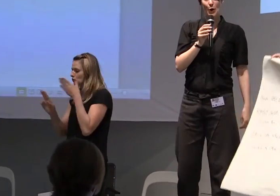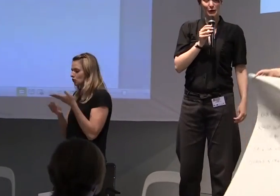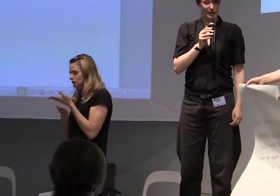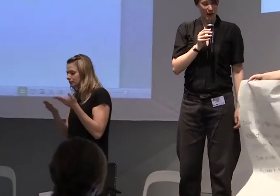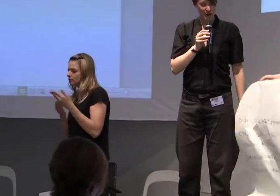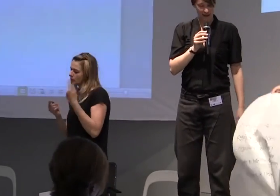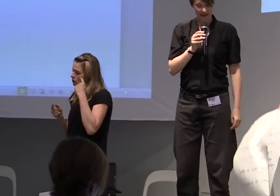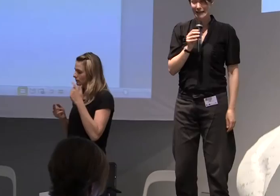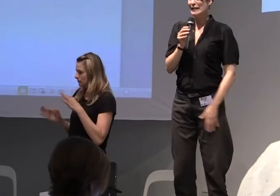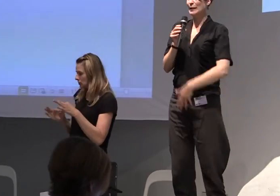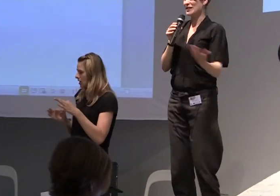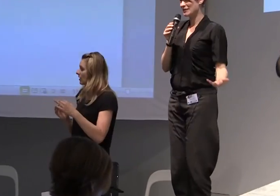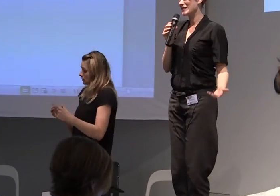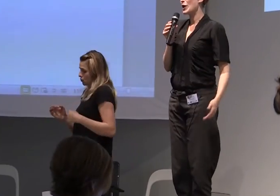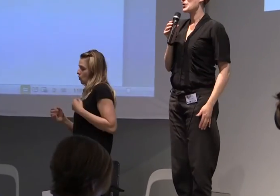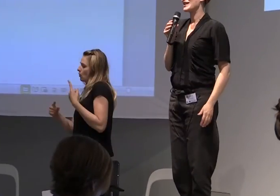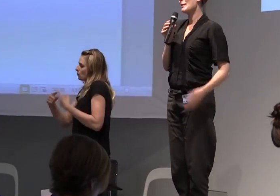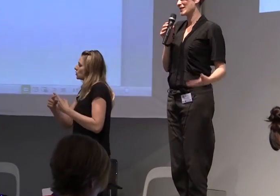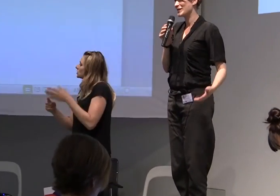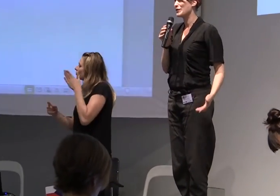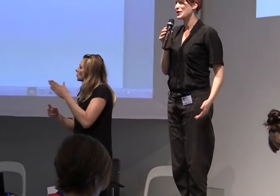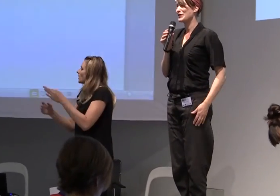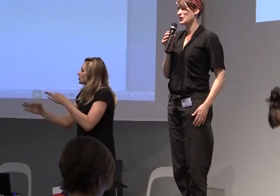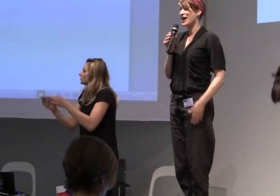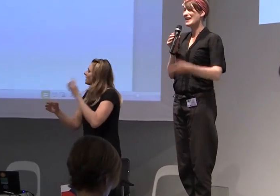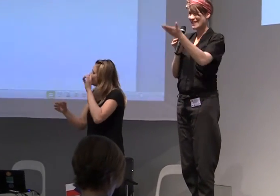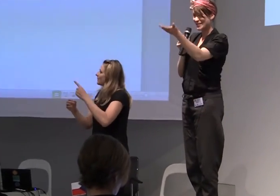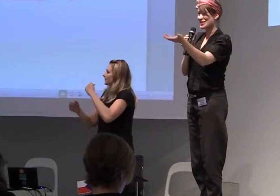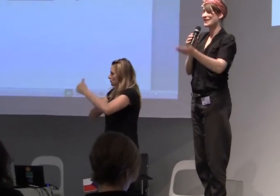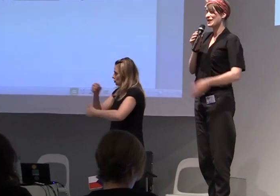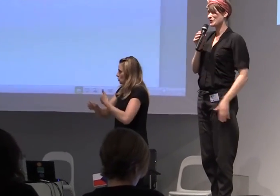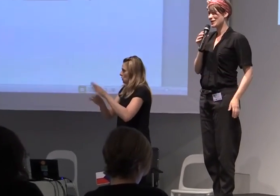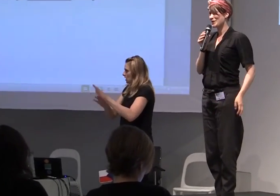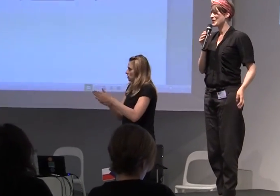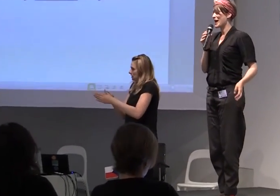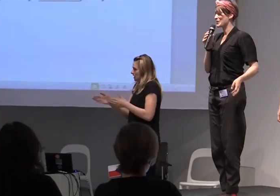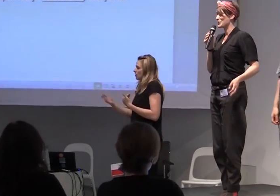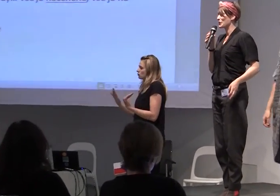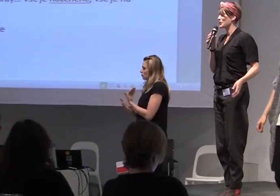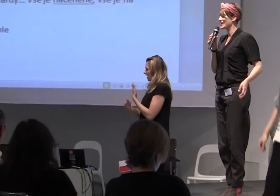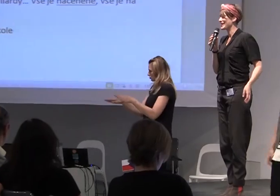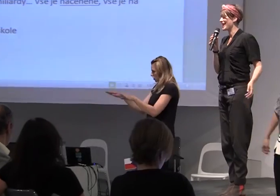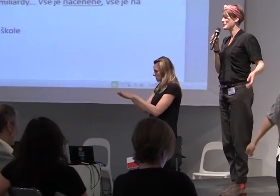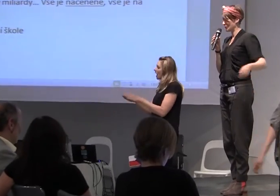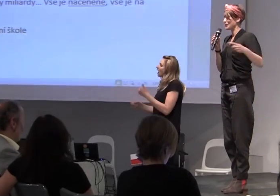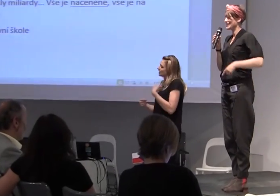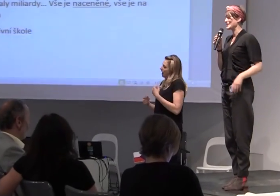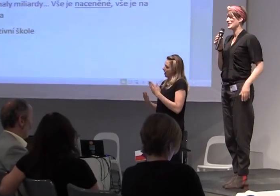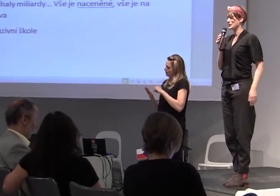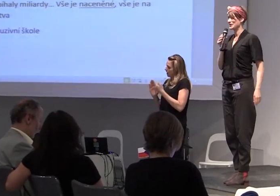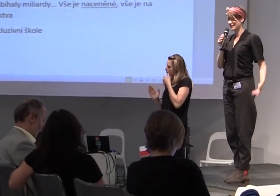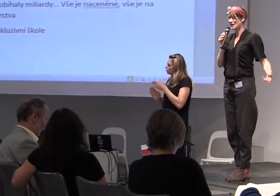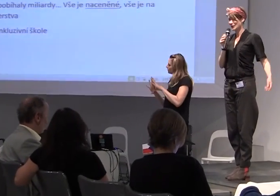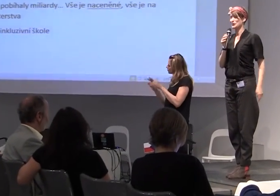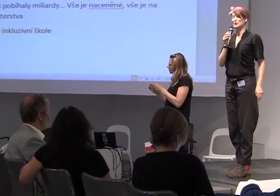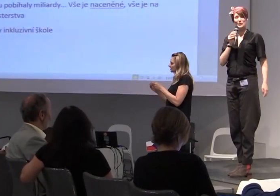s formou autistického spektra. Jejich předsevzetí je hodně, byla jsem za ně všechny vděčná. Někteří lidé jsou tady ještě mezi námi, takže pokud budete nadále potom chtít s nimi